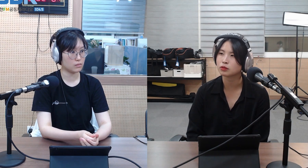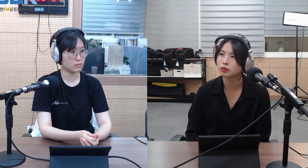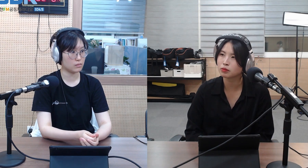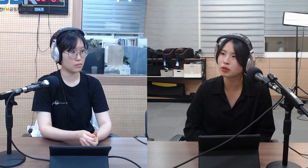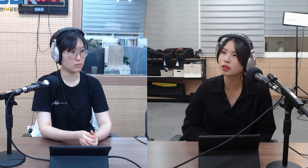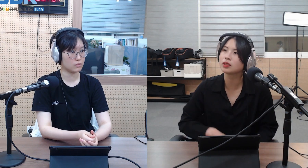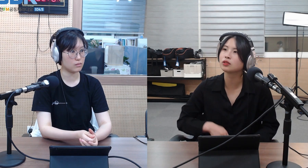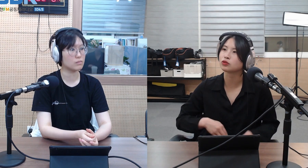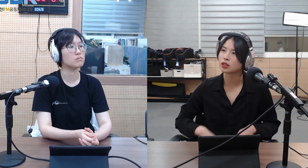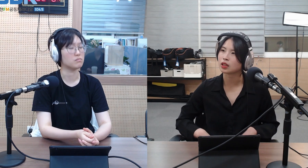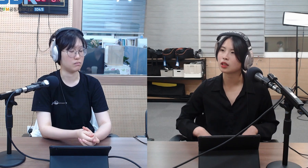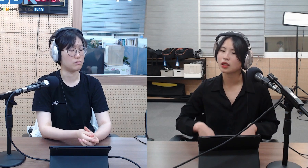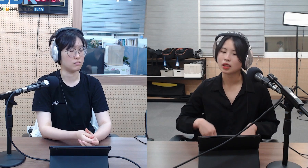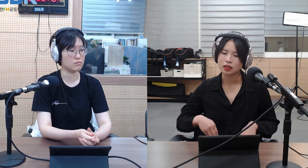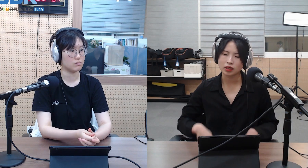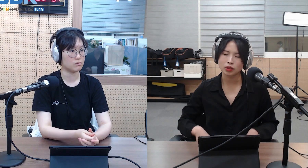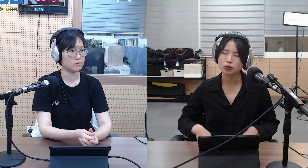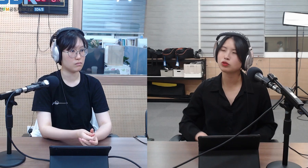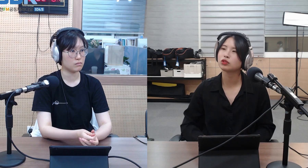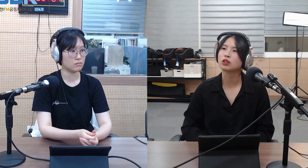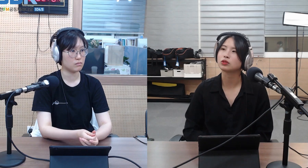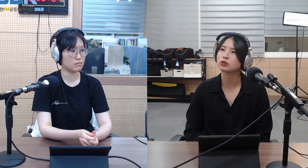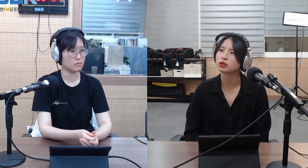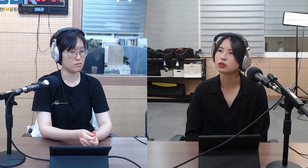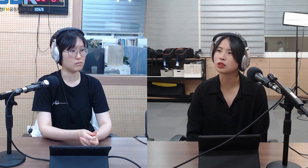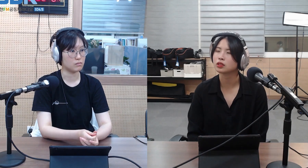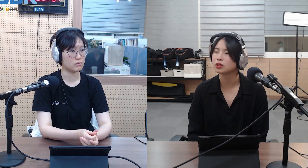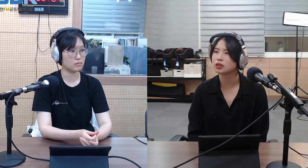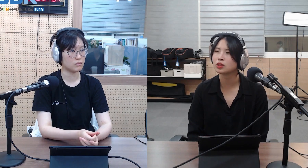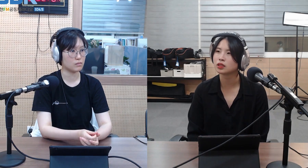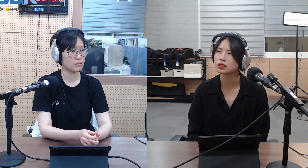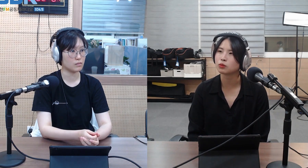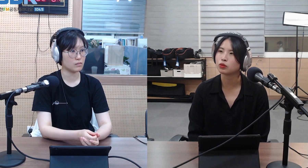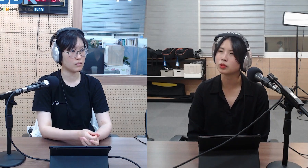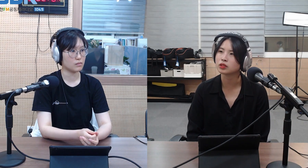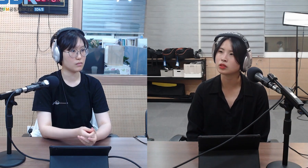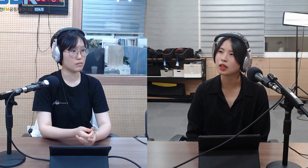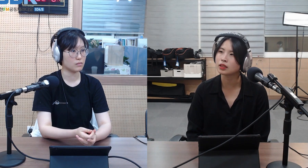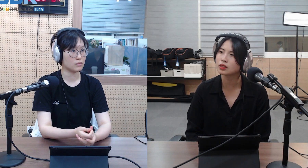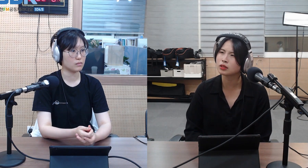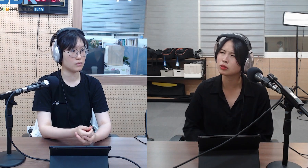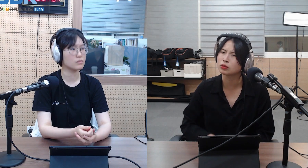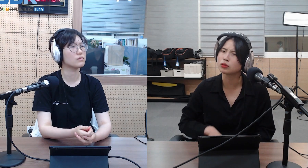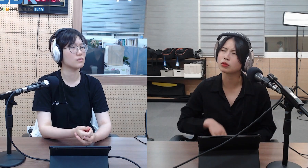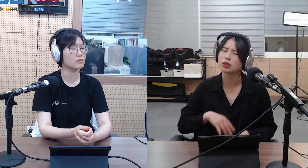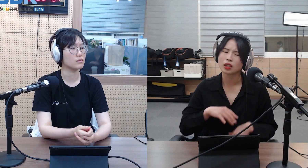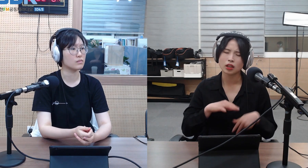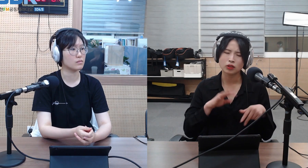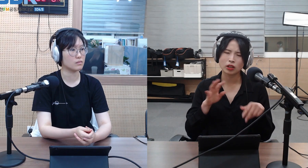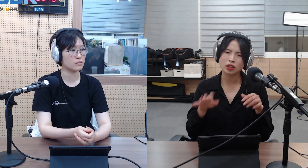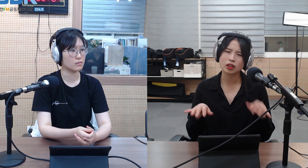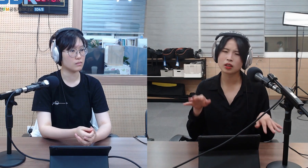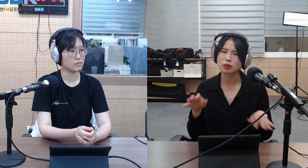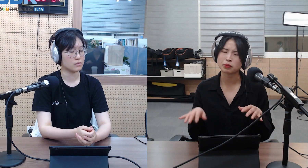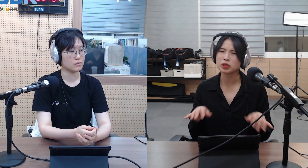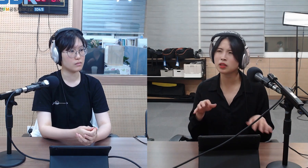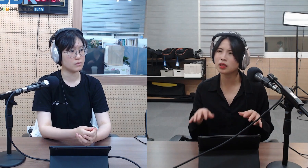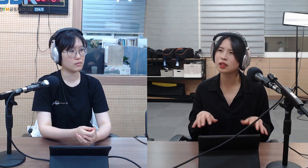대부분 피해를 준다. 이 위주여가지고 저는 기사를 참 보면서 댓글들도 되게 막 비난하고